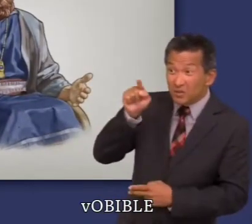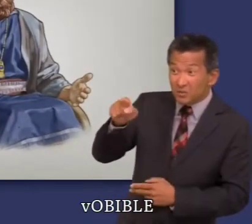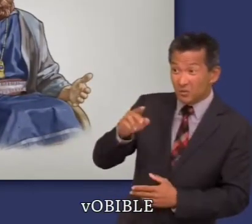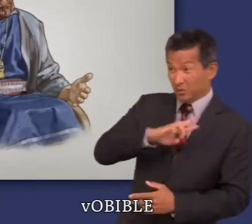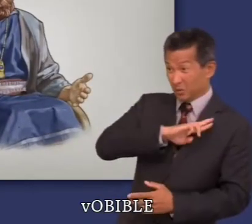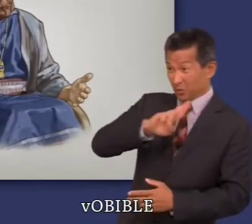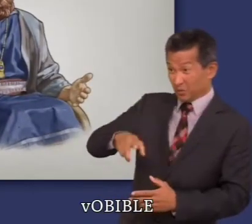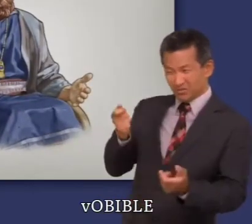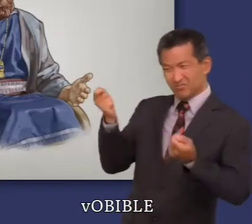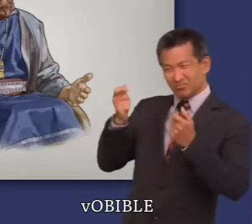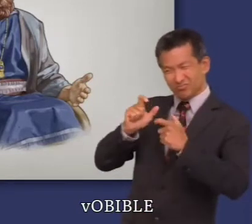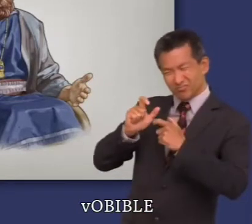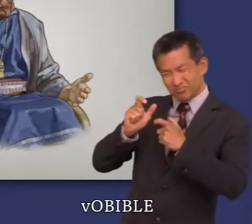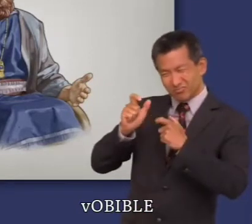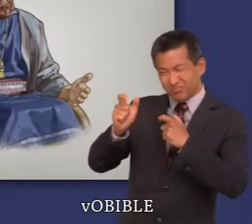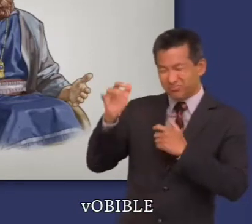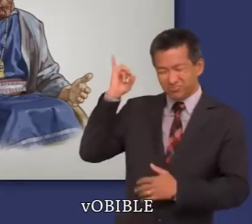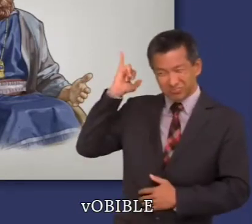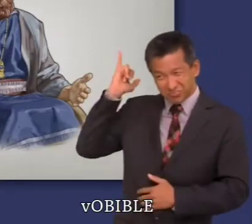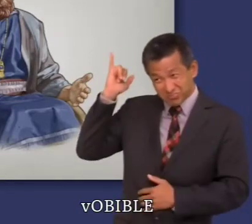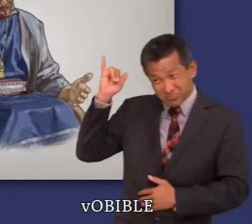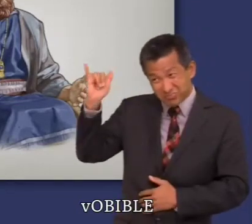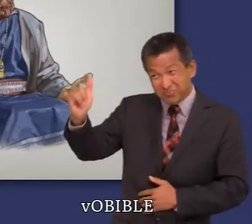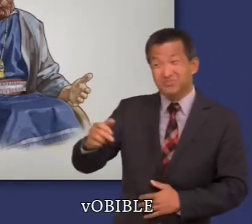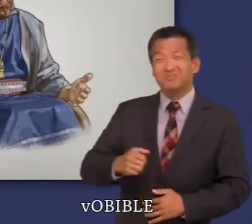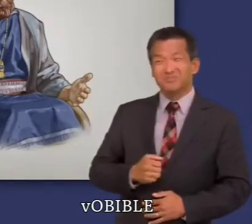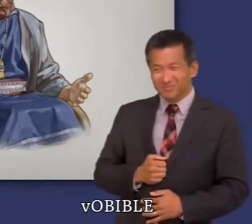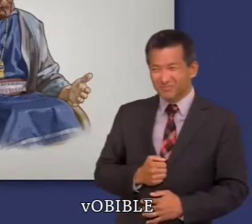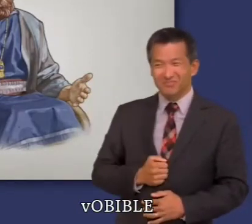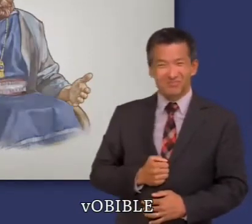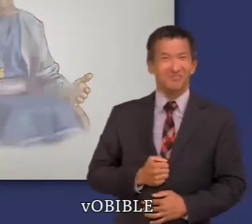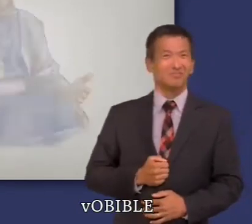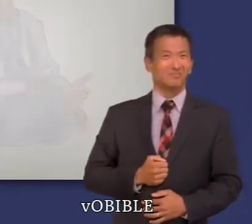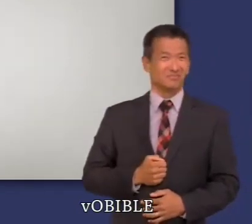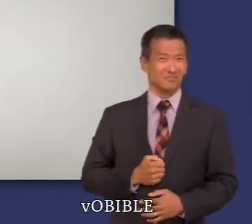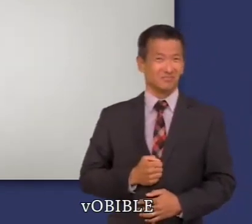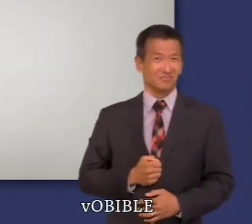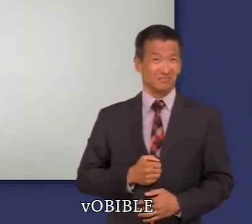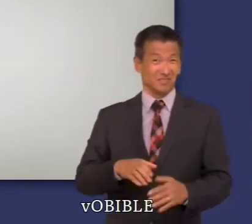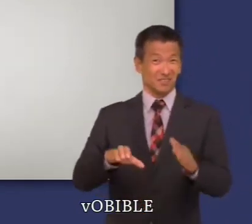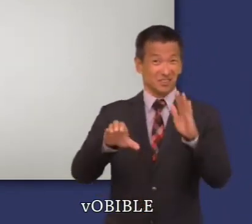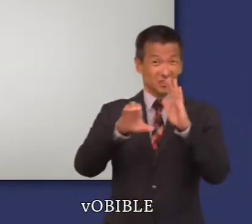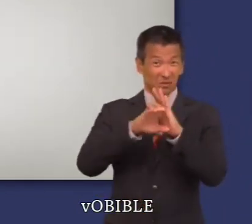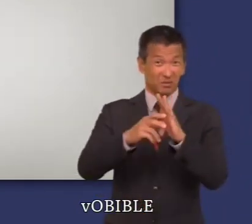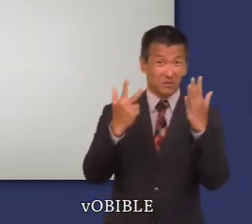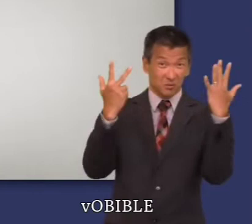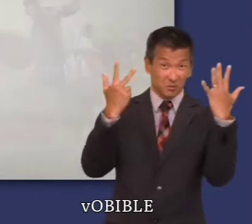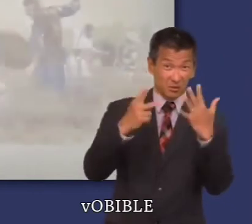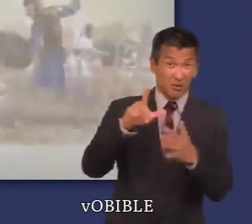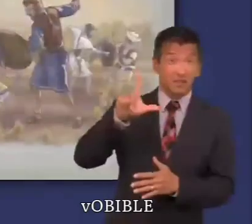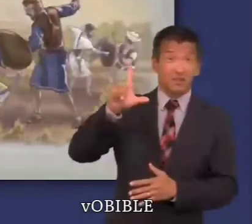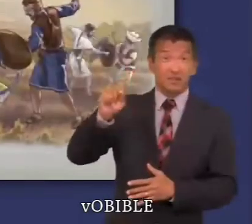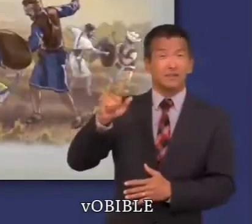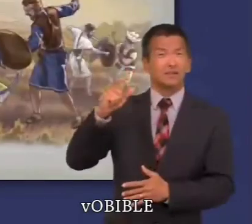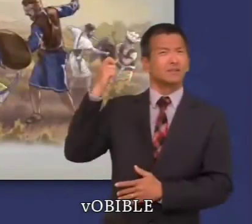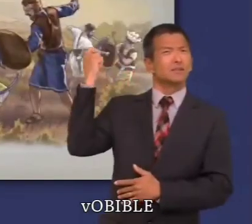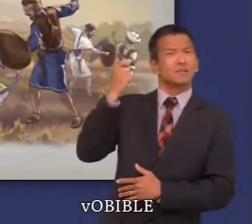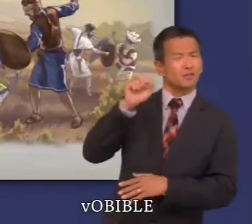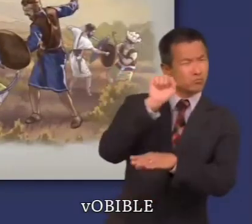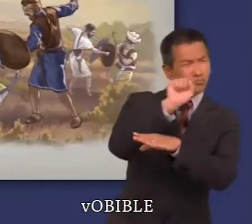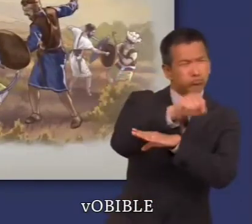Puis David s'empare de la forteresse jébuséenne de Sion, et il transfère sa capitale d'Hébron à Sion, qu'on se met à appeler